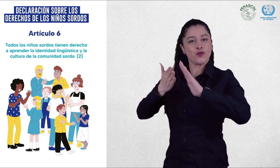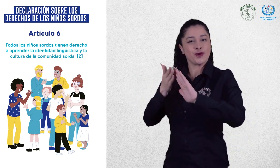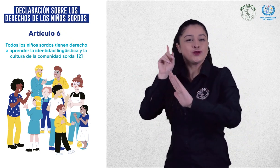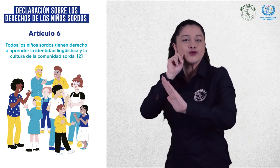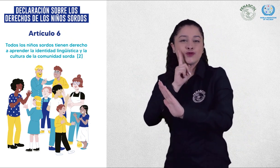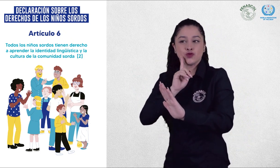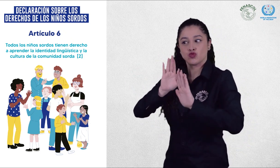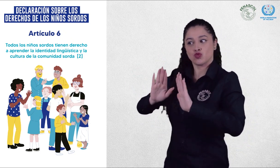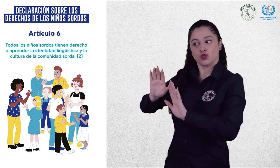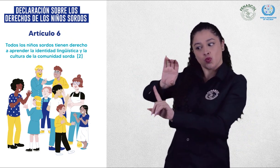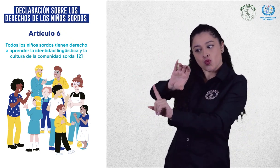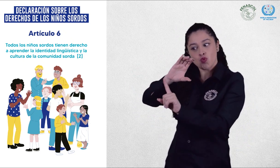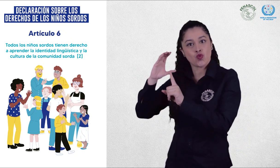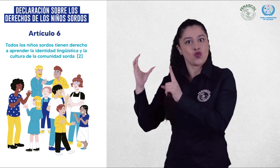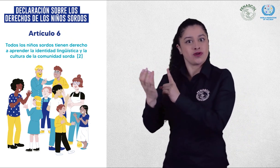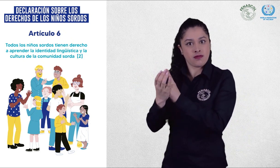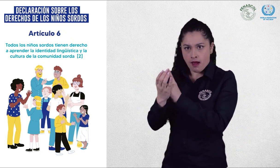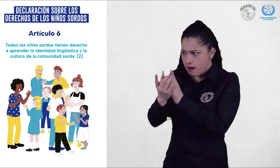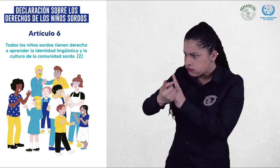la comunidad sorda.